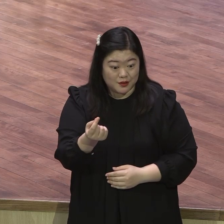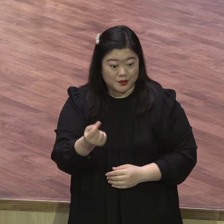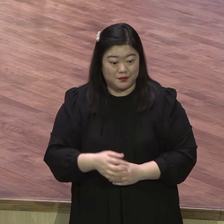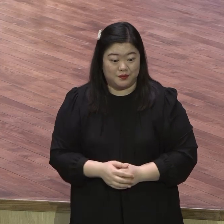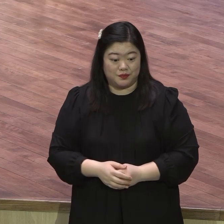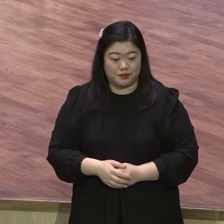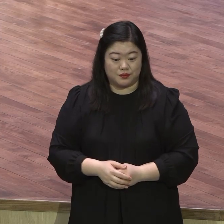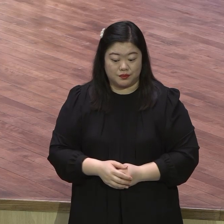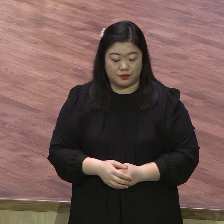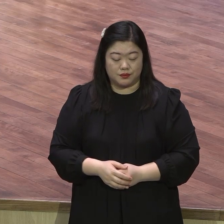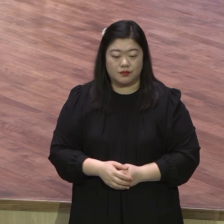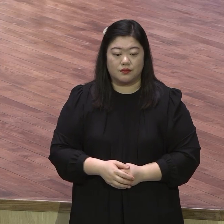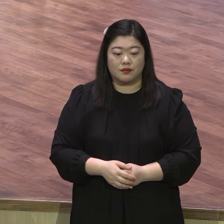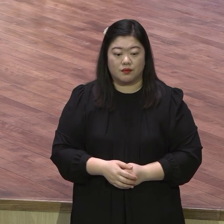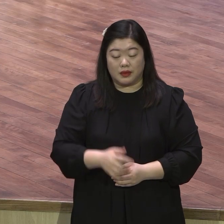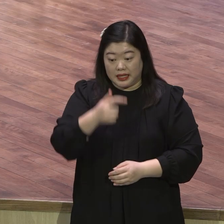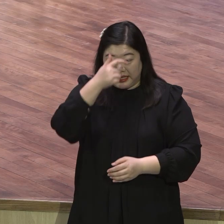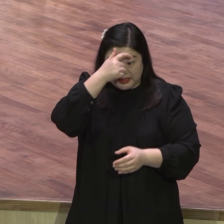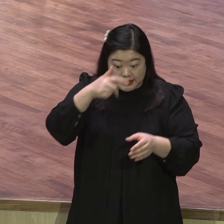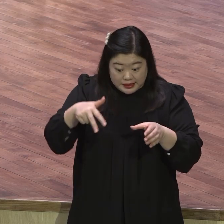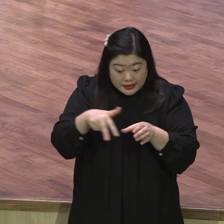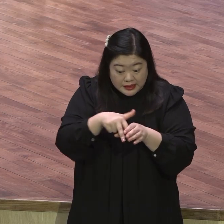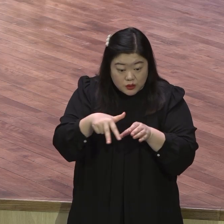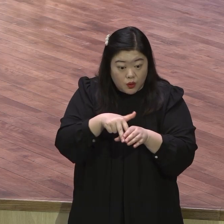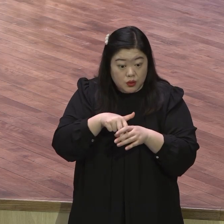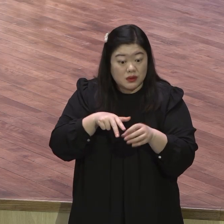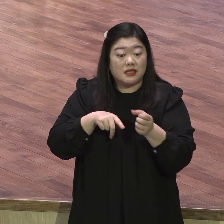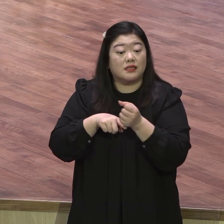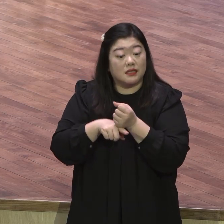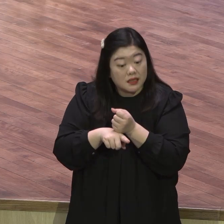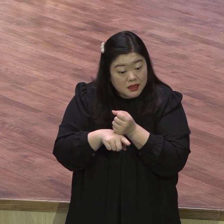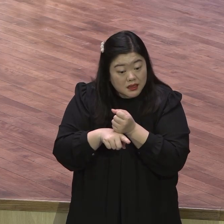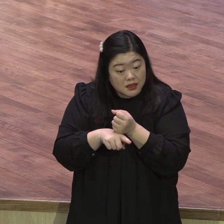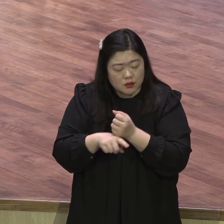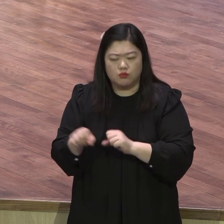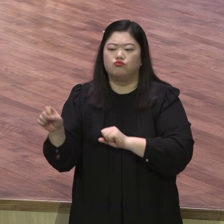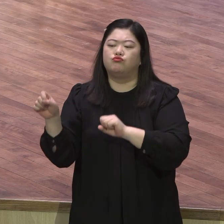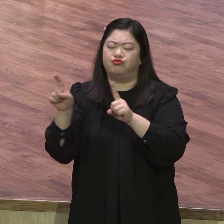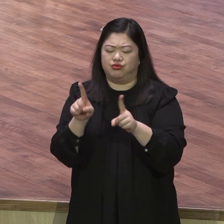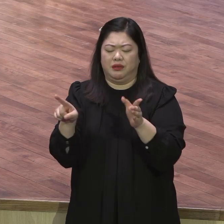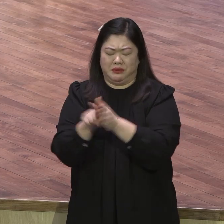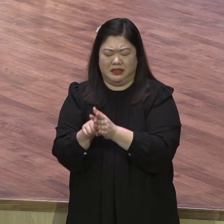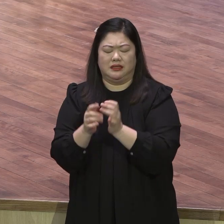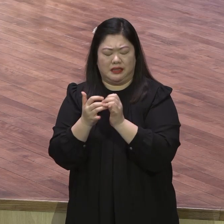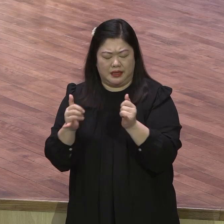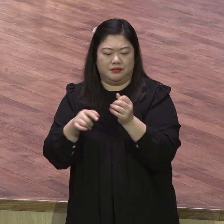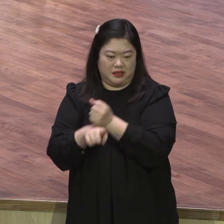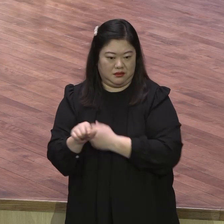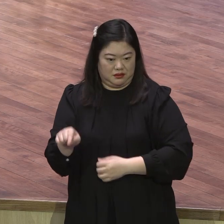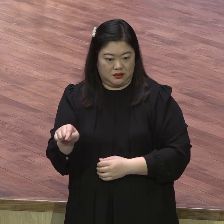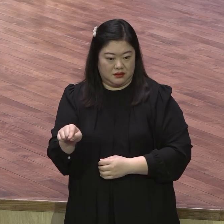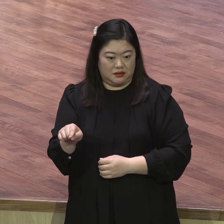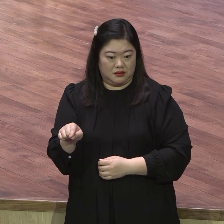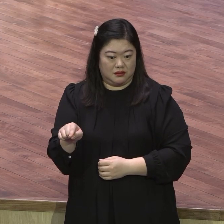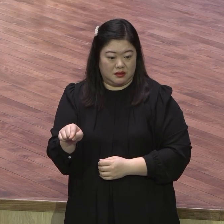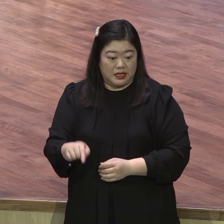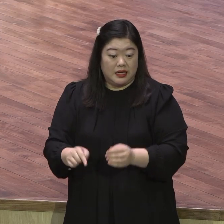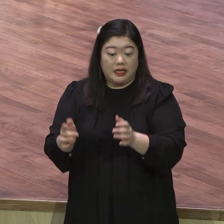기독교가 뭡니까? 부활 종교입니다. 부활입니다. 부활 신앙입니다. 한마디로